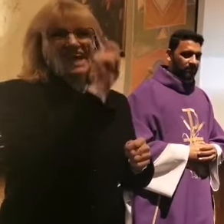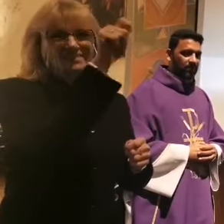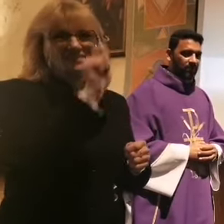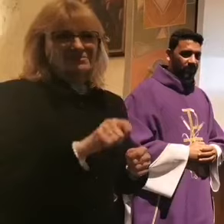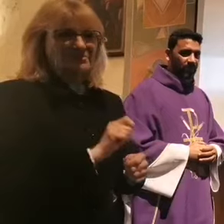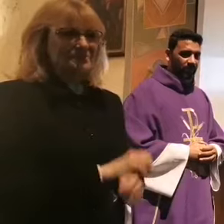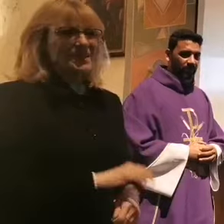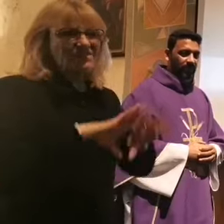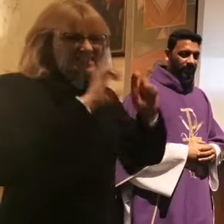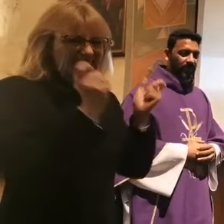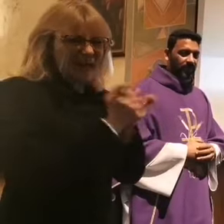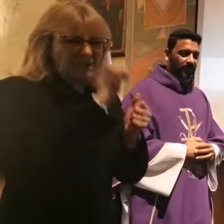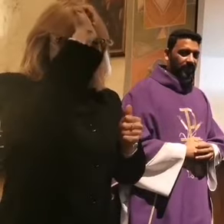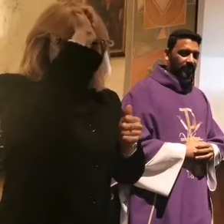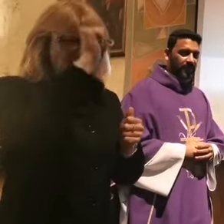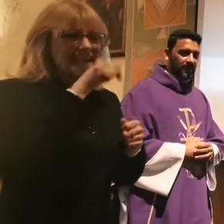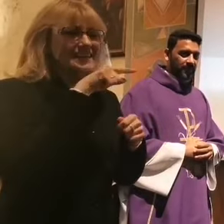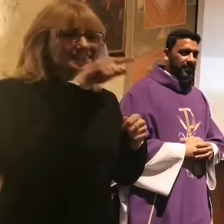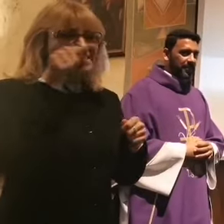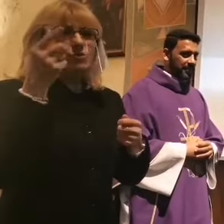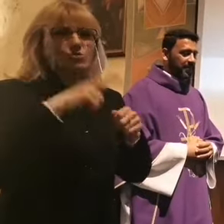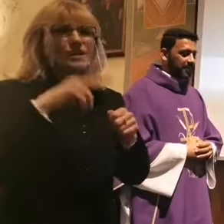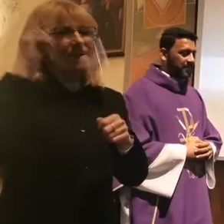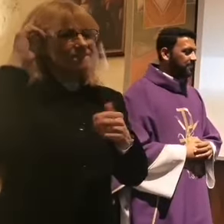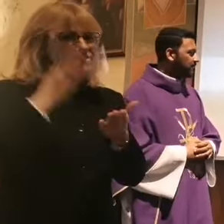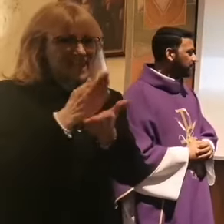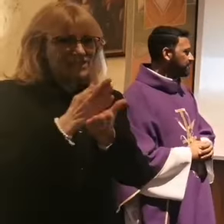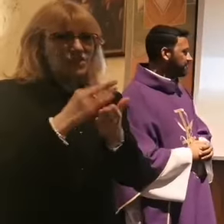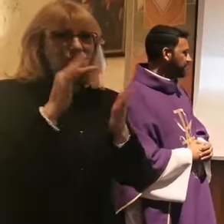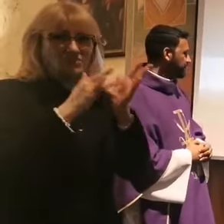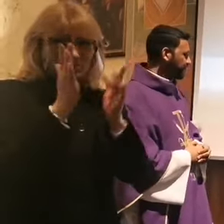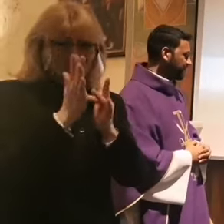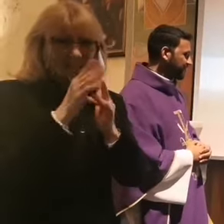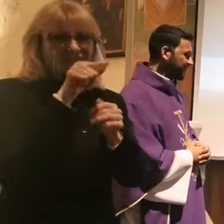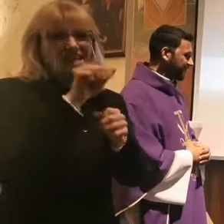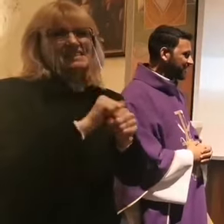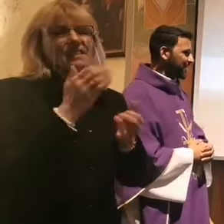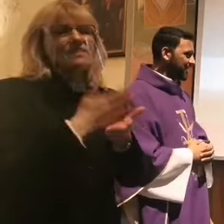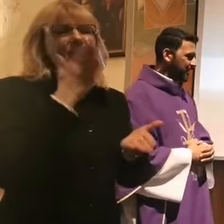Indiach. Tych, którzy wierzą w Pana Jezusa.